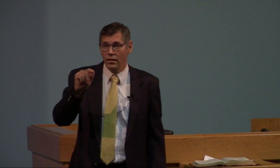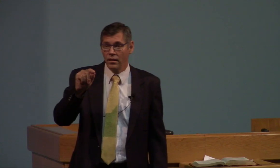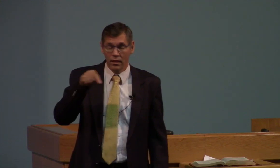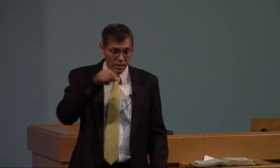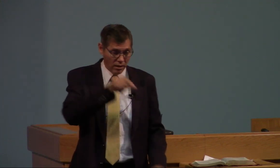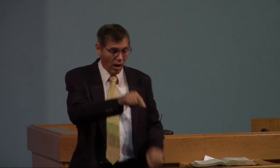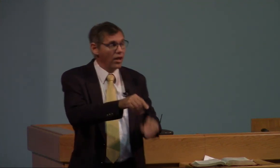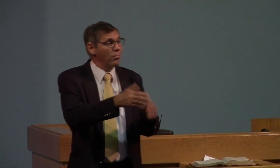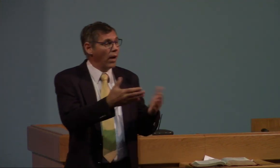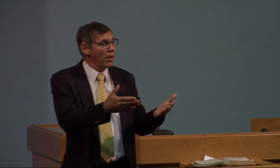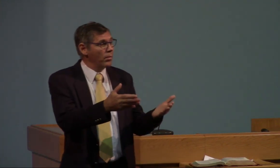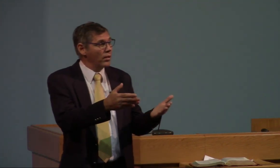Daar in die Bybel